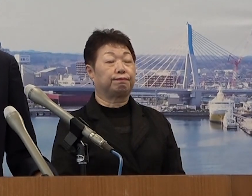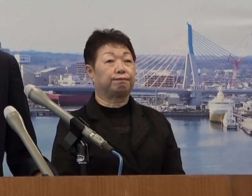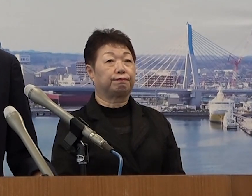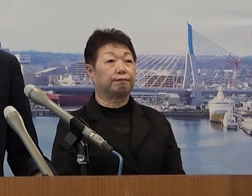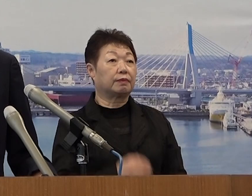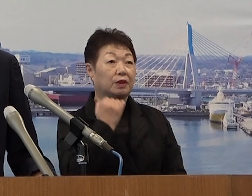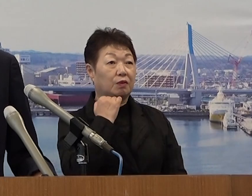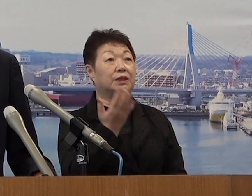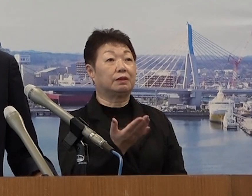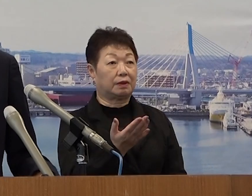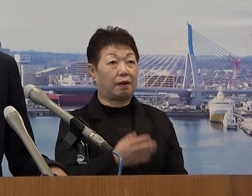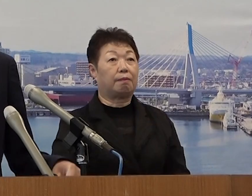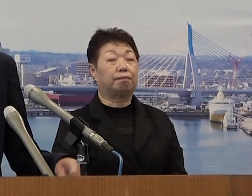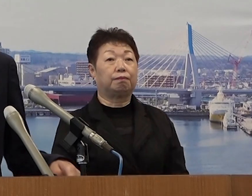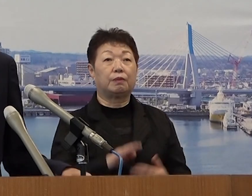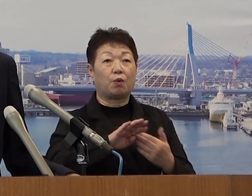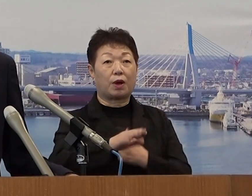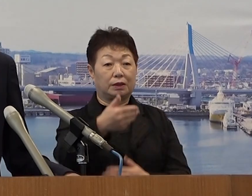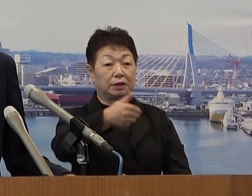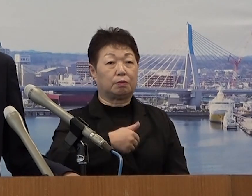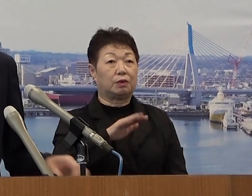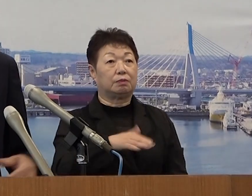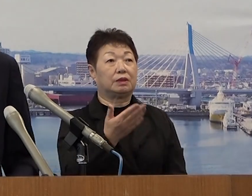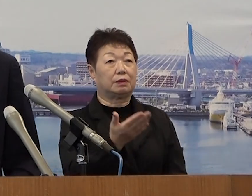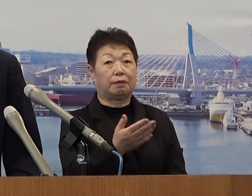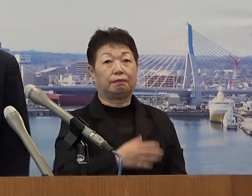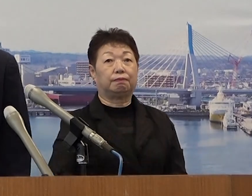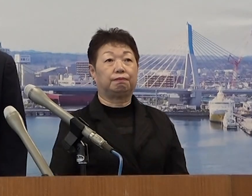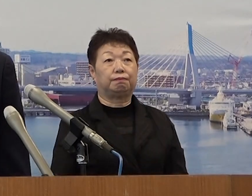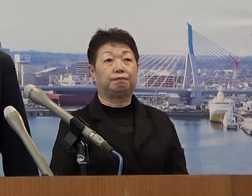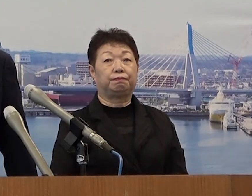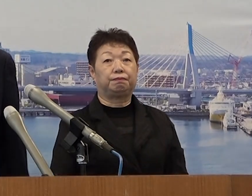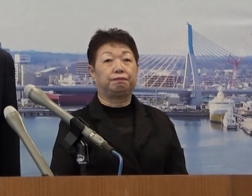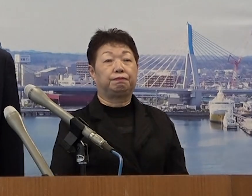よろしいでしょうか。他にご質問はございませんか。は